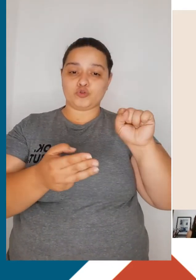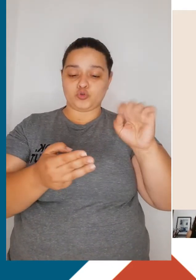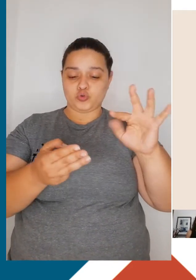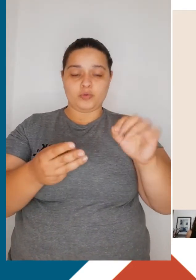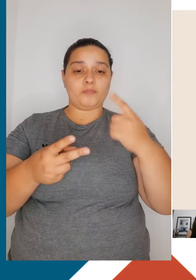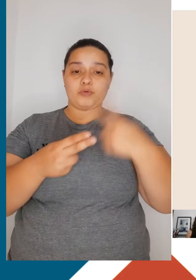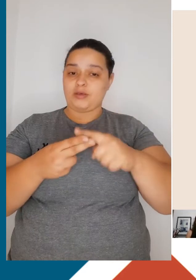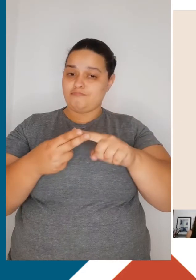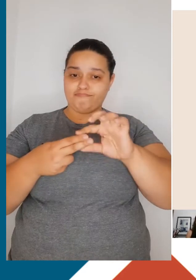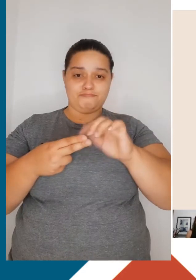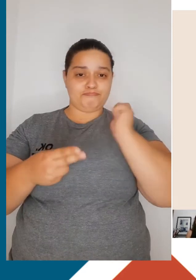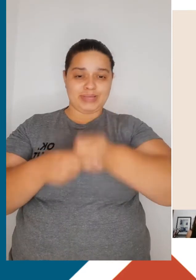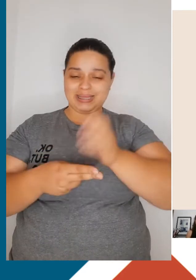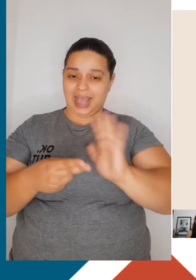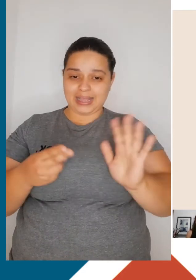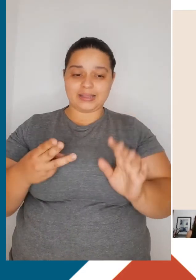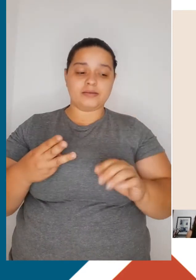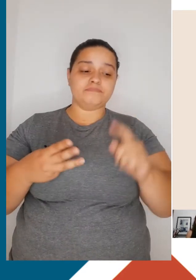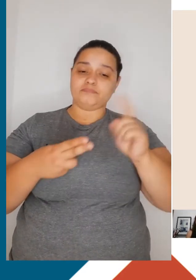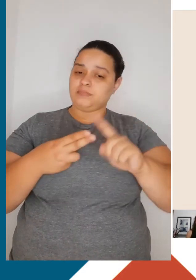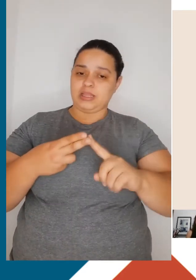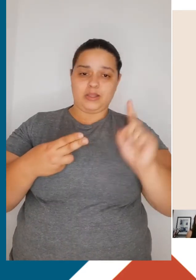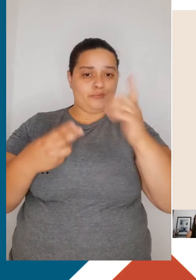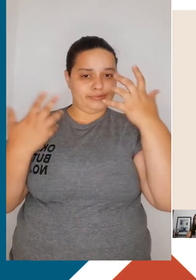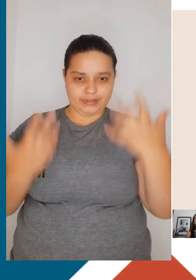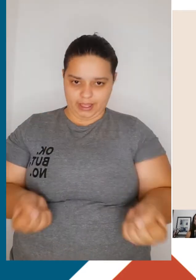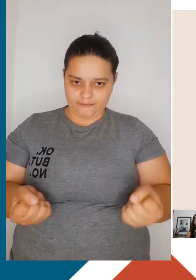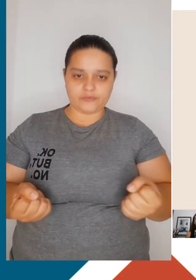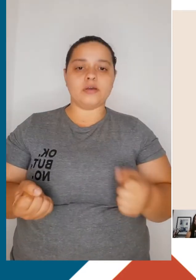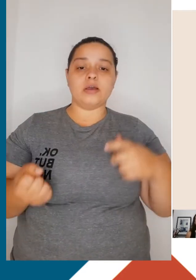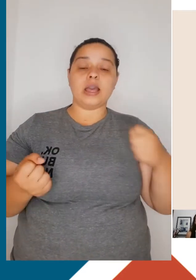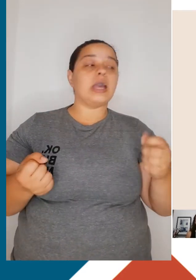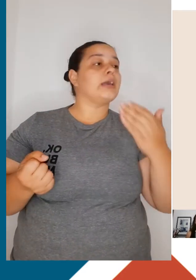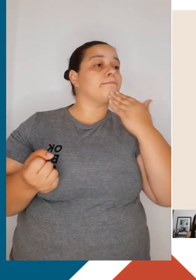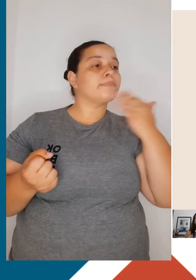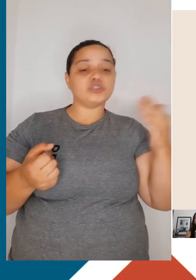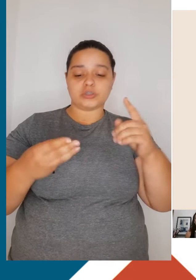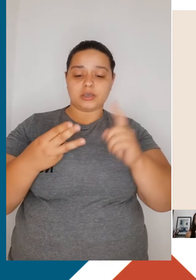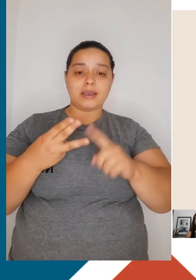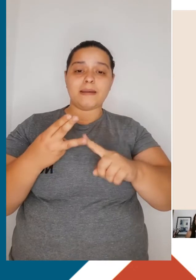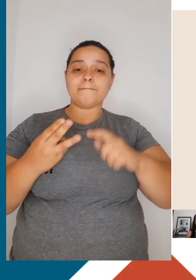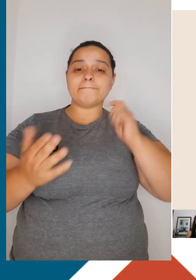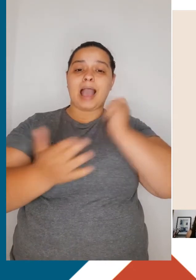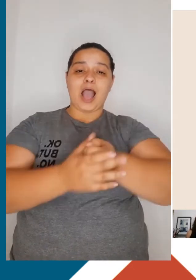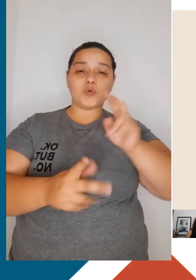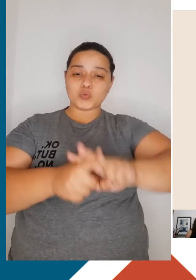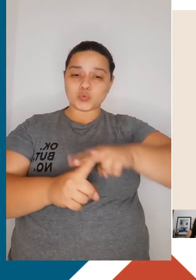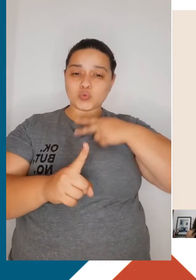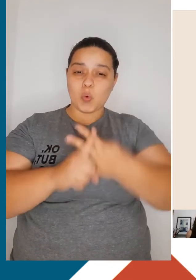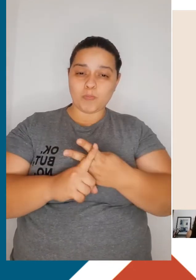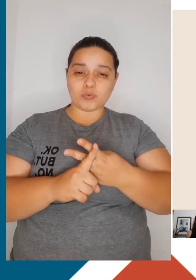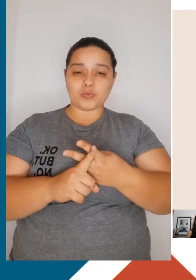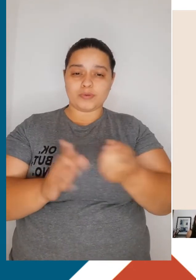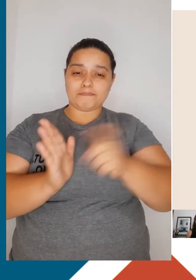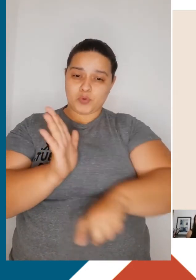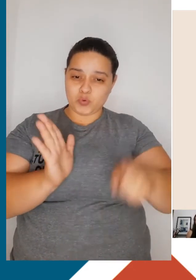pagavam, e o primeiro e o segundo estado se recusavam a aceitar essa ideia e exigiam que o terceiro estado pagasse ainda mais impostos. Bom,